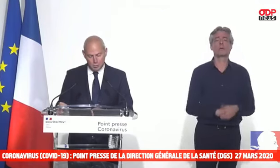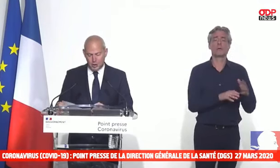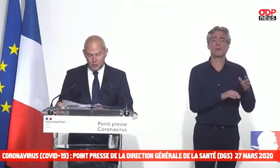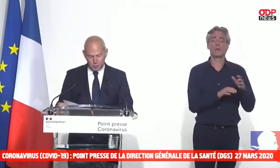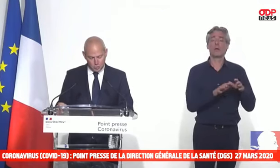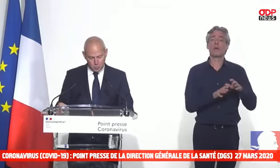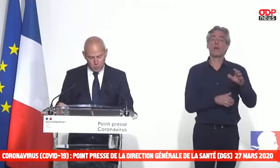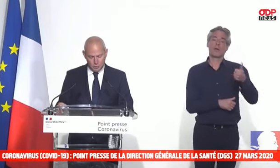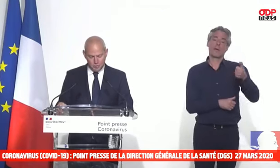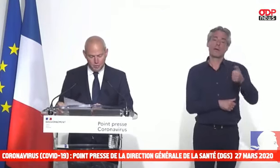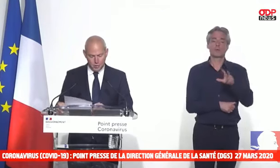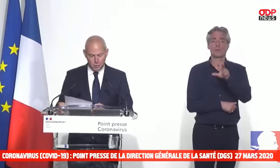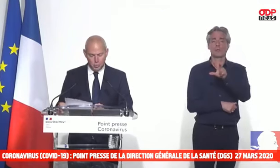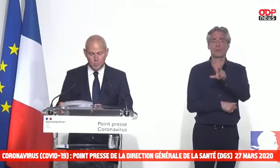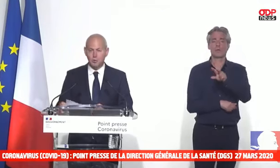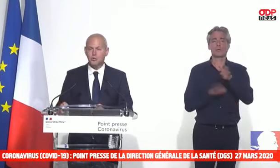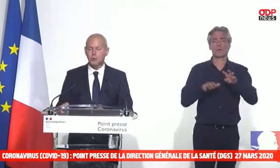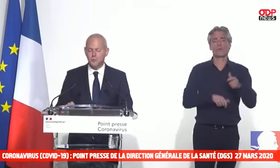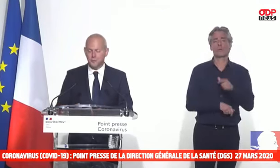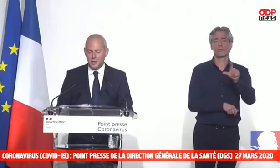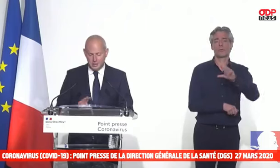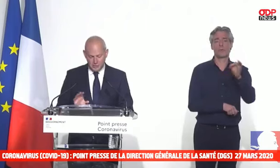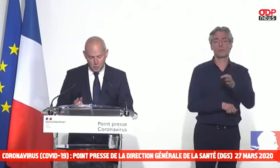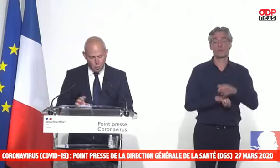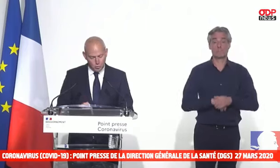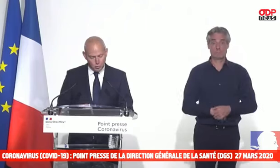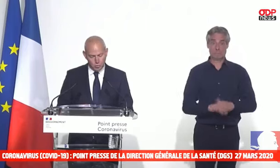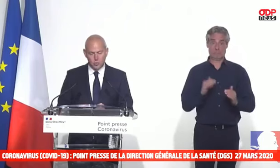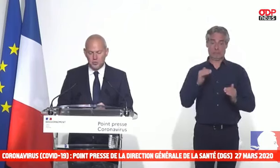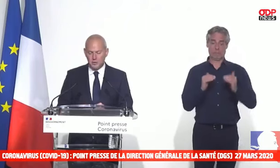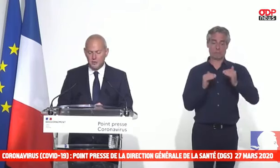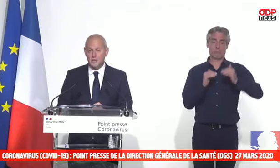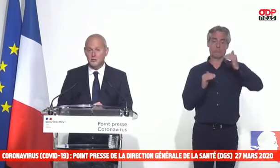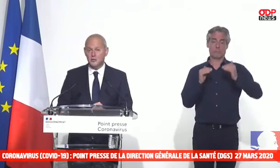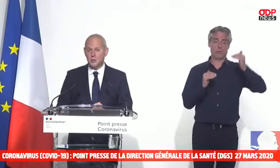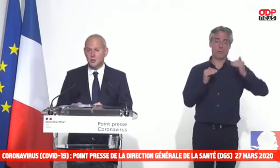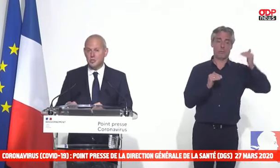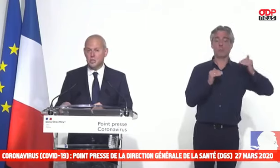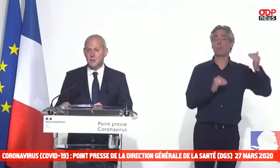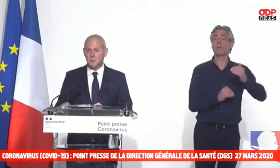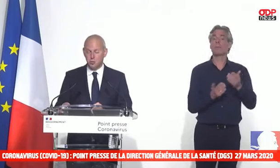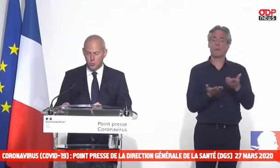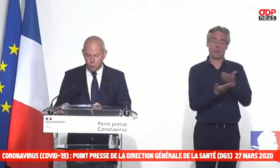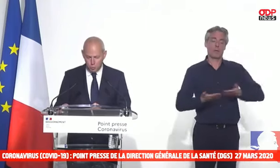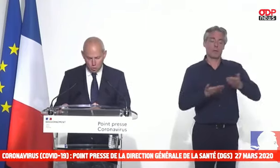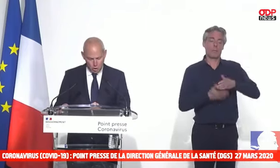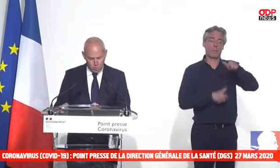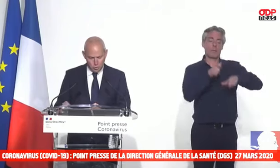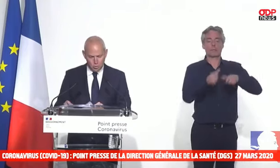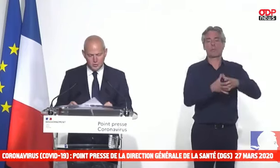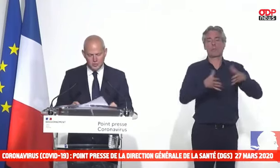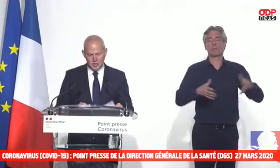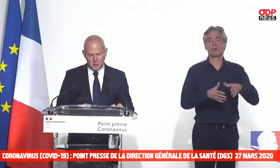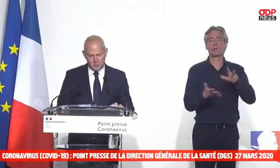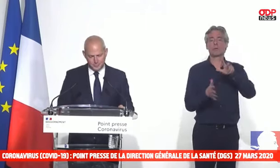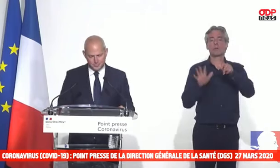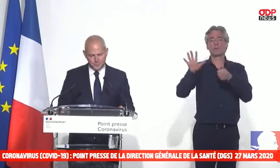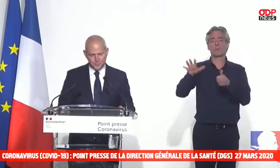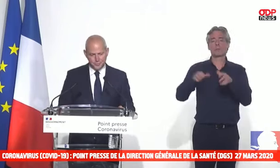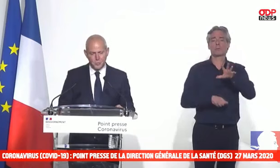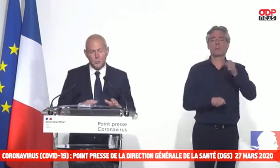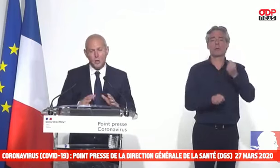35,7%. Et pour la Corse, 39,2%. Ces hausses sont observées essentiellement chez des personnes de plus de 65